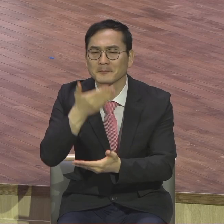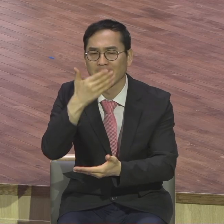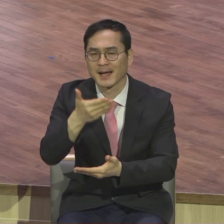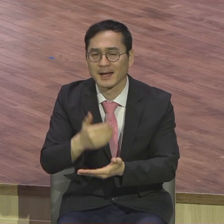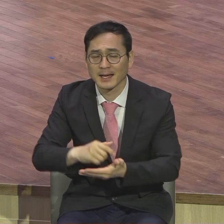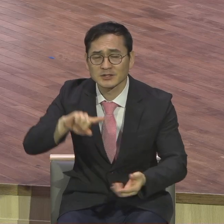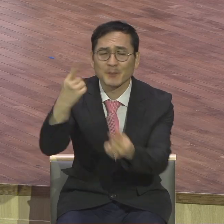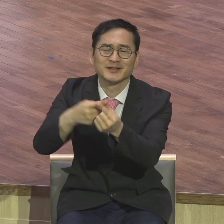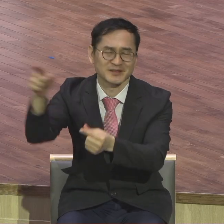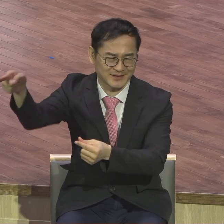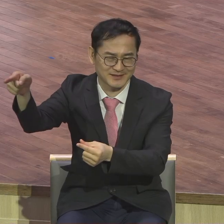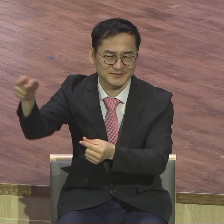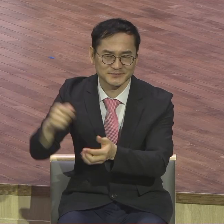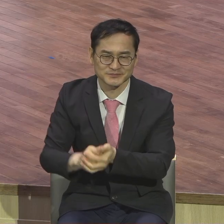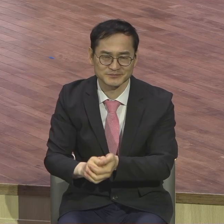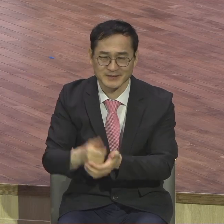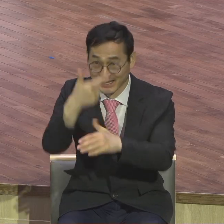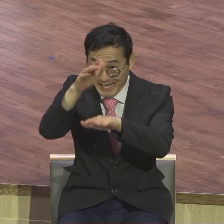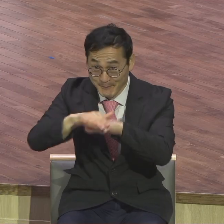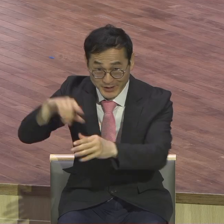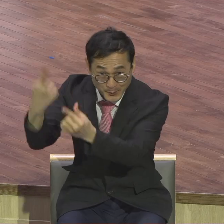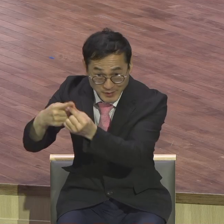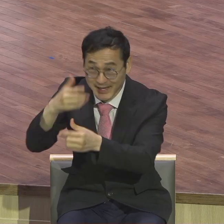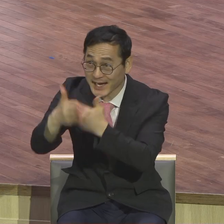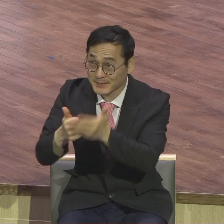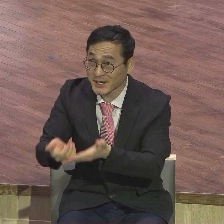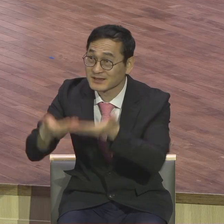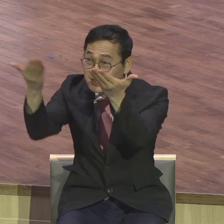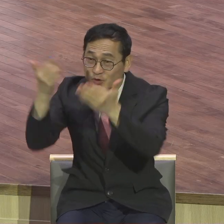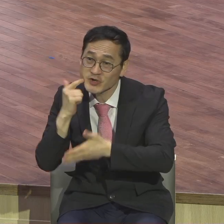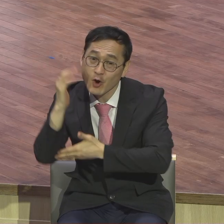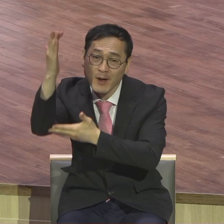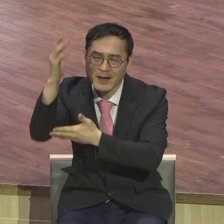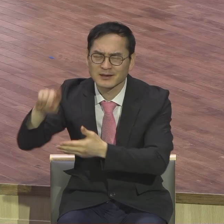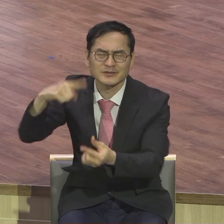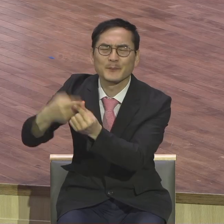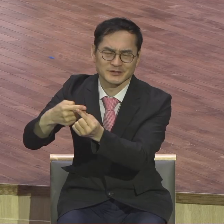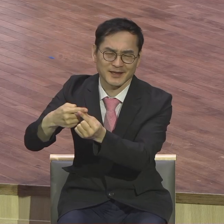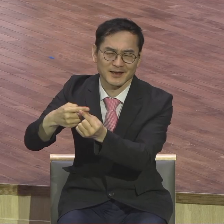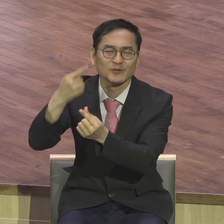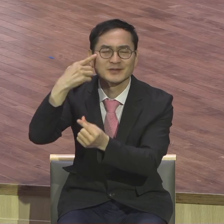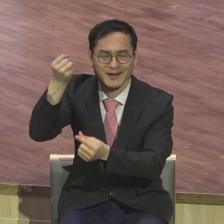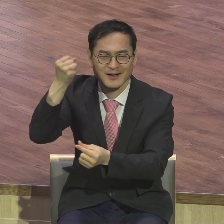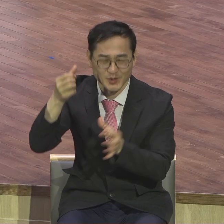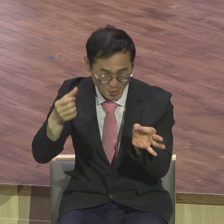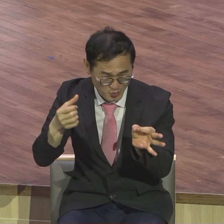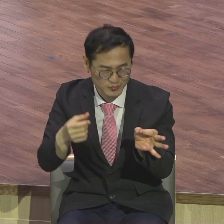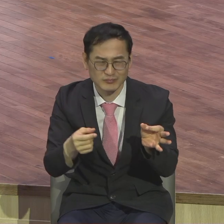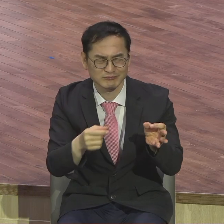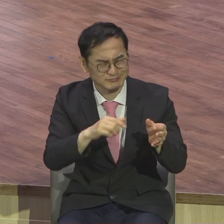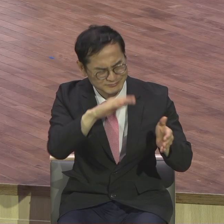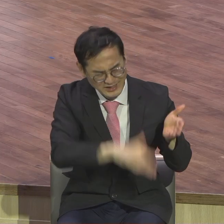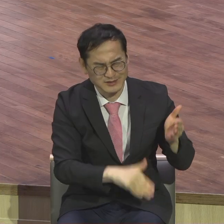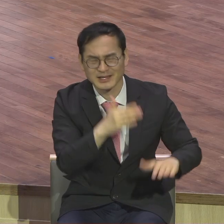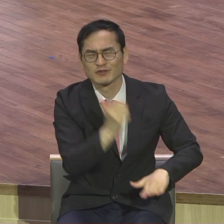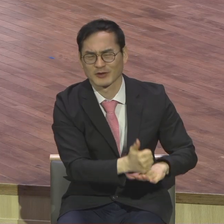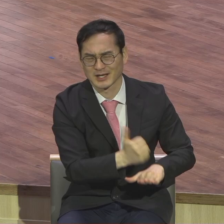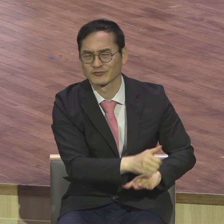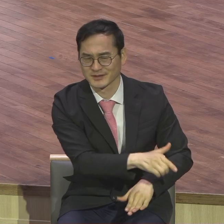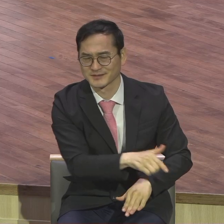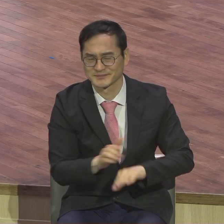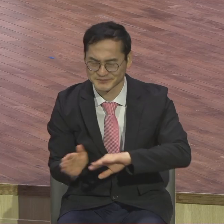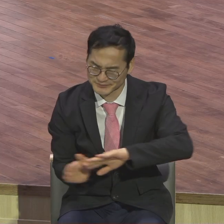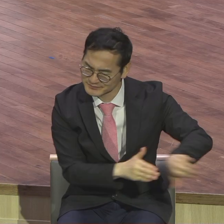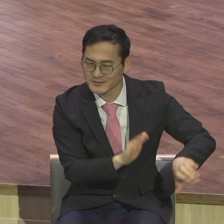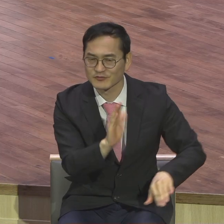우선순위가 예배요. 우선순위가 하나님 앞에 드리는 거 아멘. 여기서 시작되는 겁니다. 그래서 우리가 장로님들을 뽑을 때, 중요한 일을 뽑을